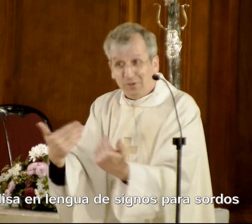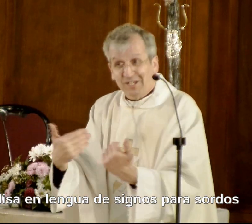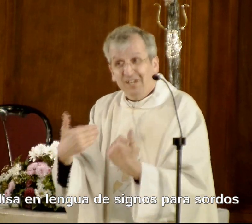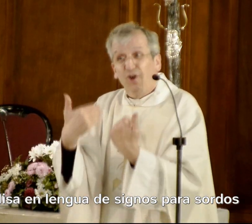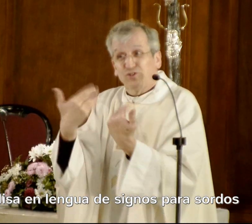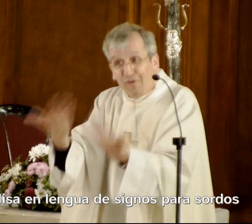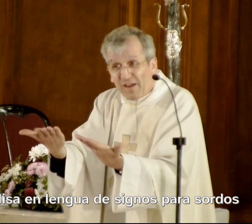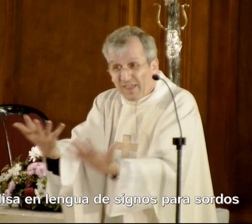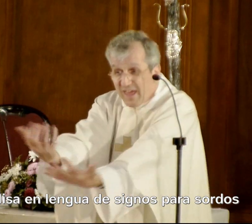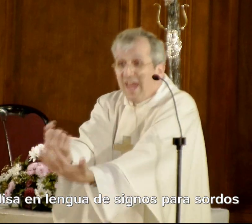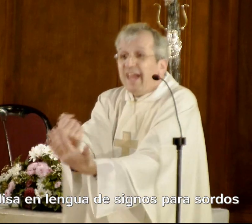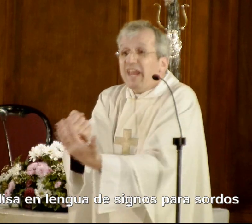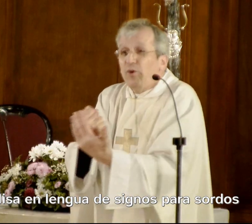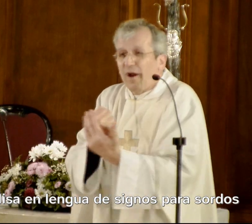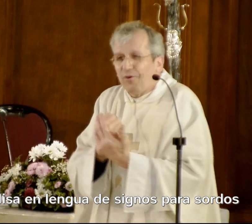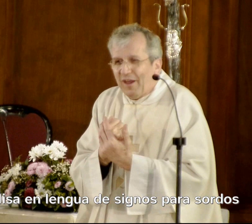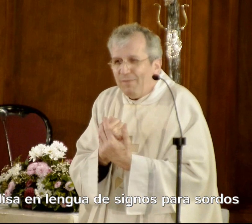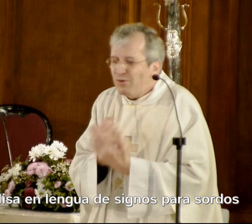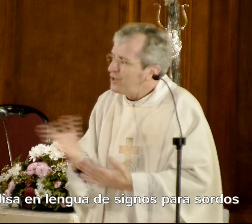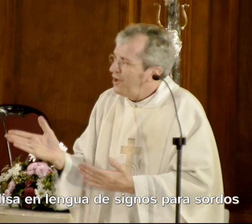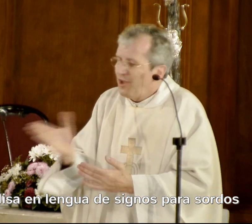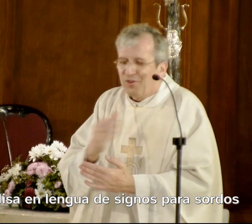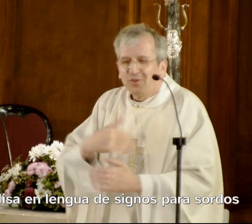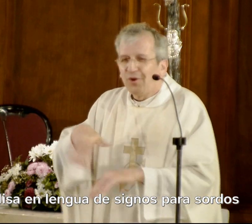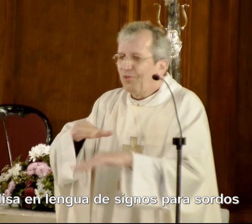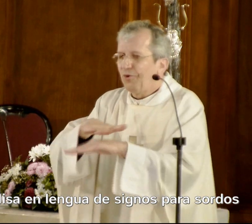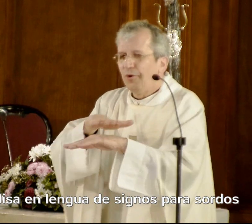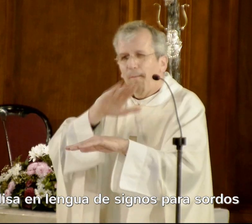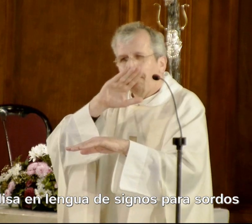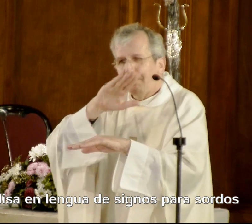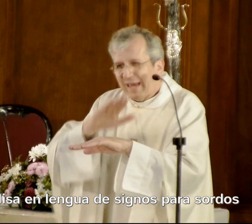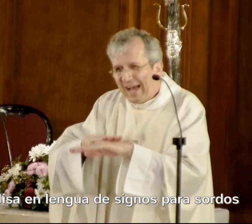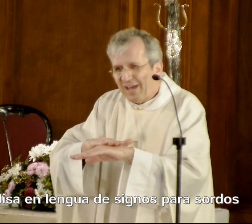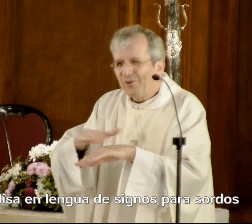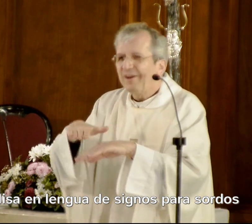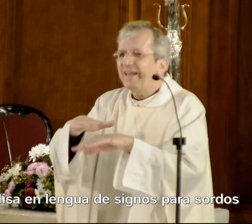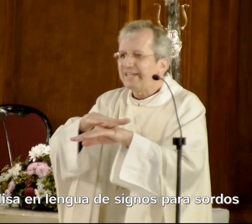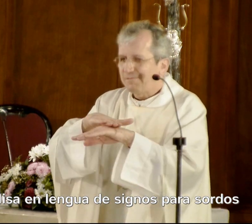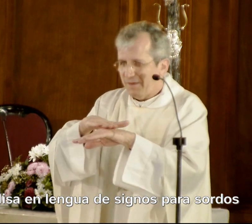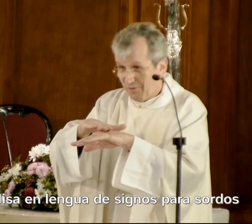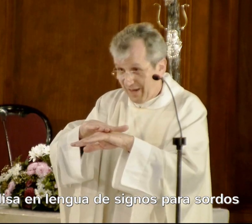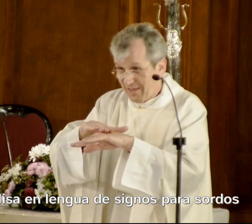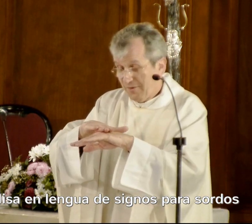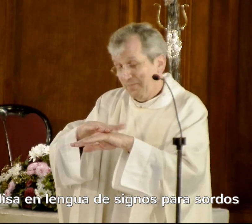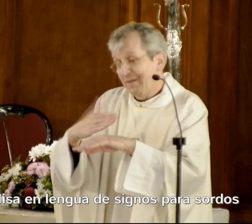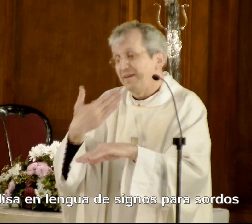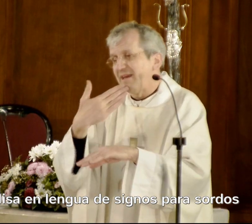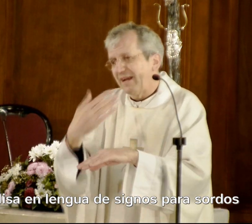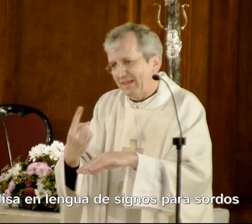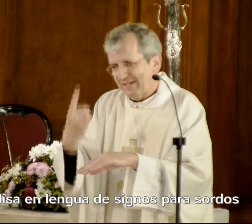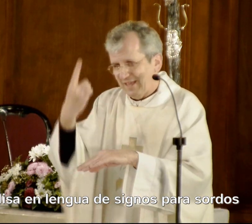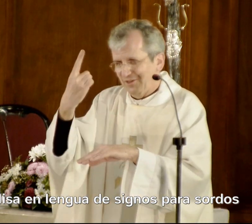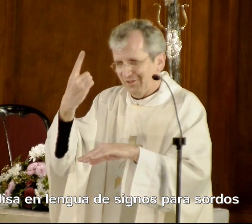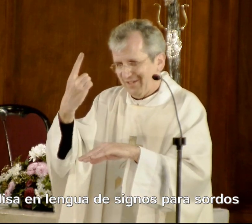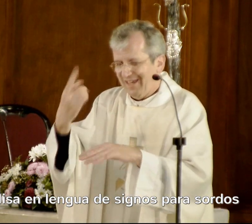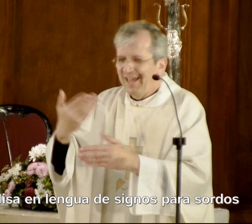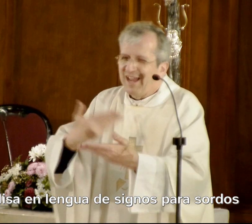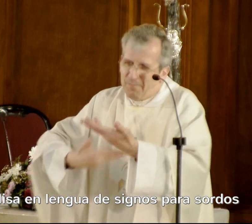si nos lo ofrece y lo acogemos, todo pecado es perdonado. Y gracias a Dios, por